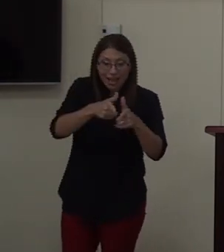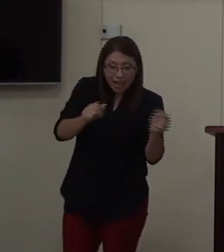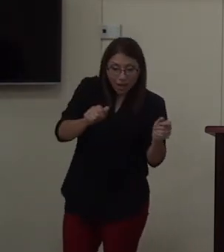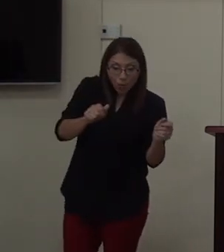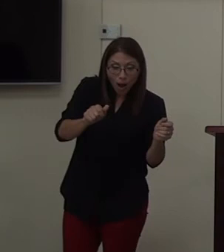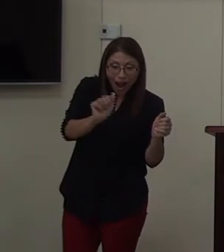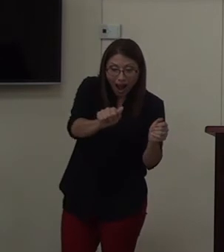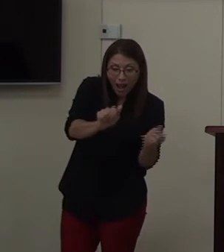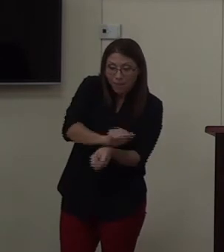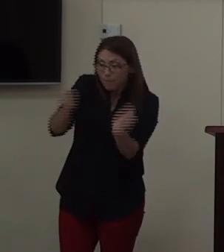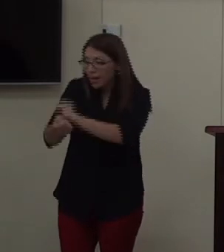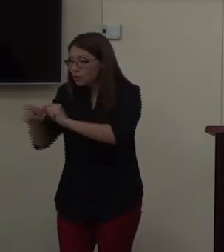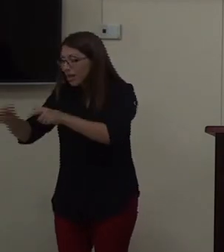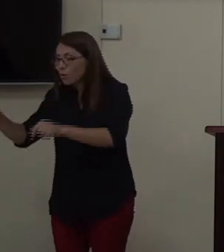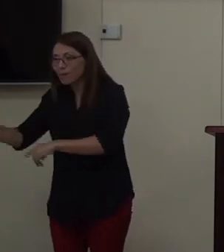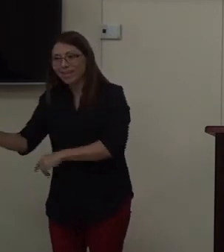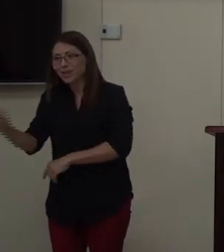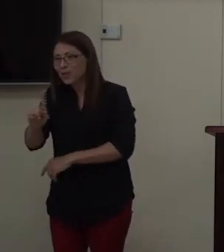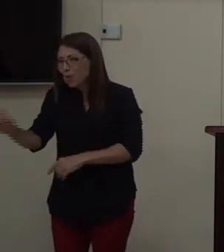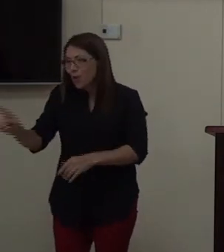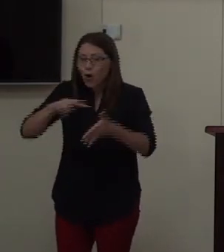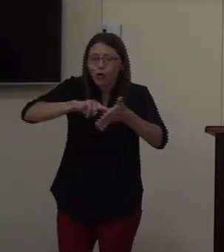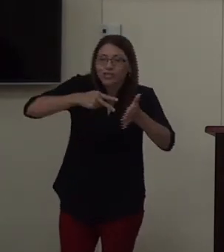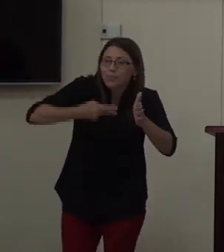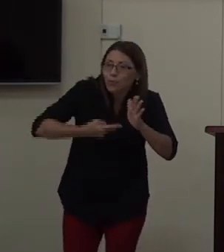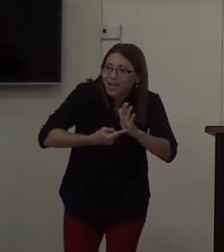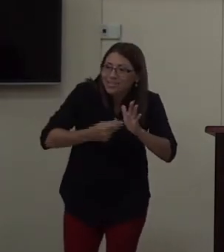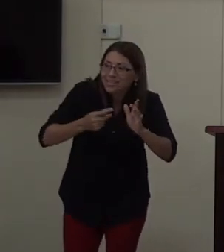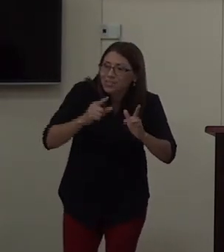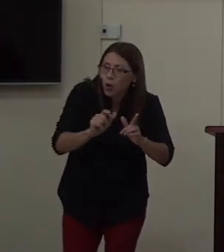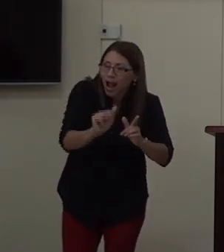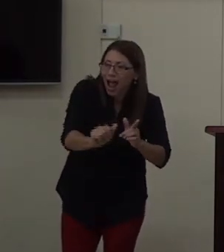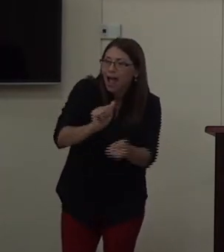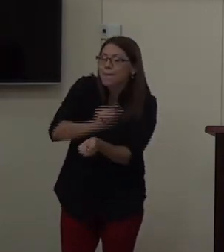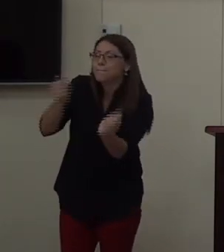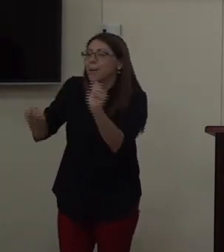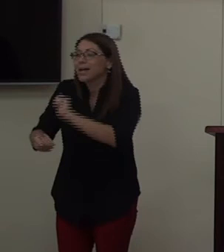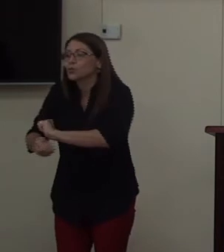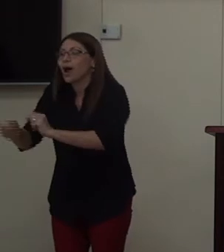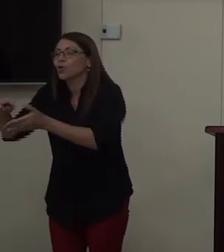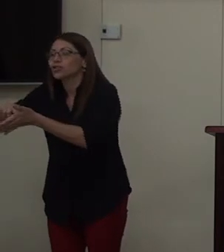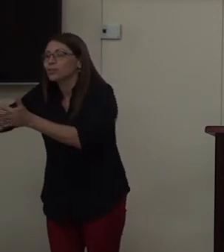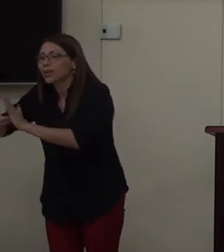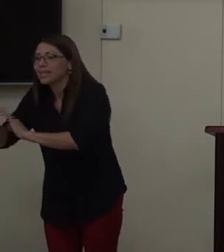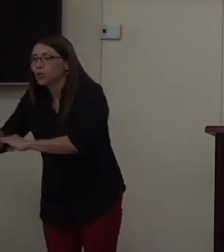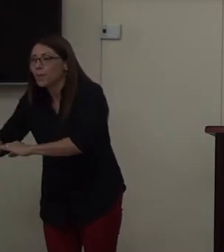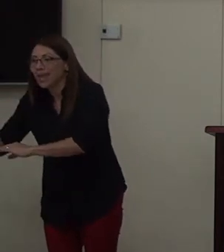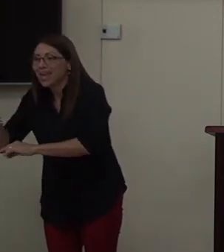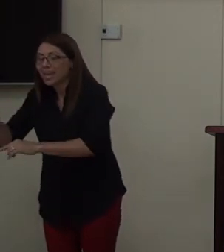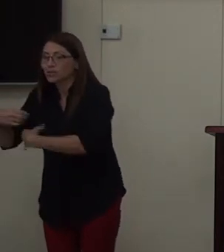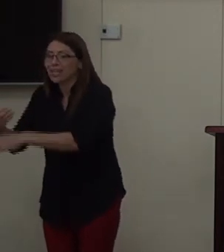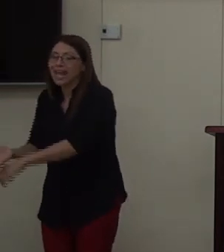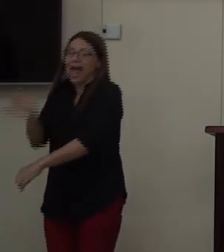no, es de conceptualización A paso a conceptualización B, previo a pasar de lengua A a B. ¿Verdad? Y además hay un